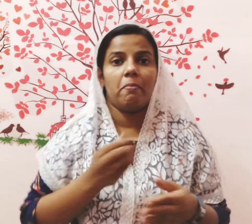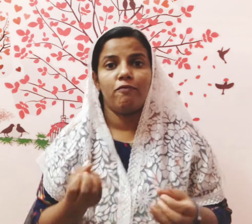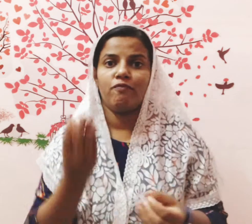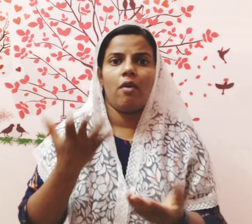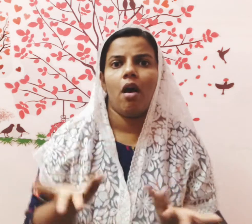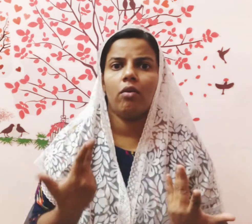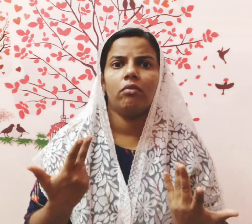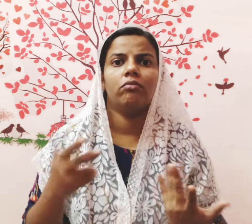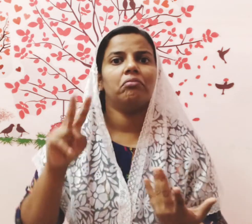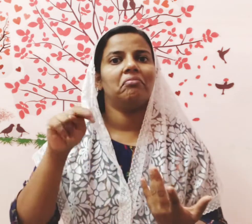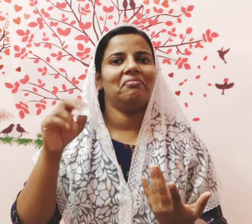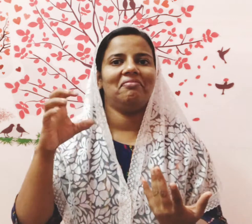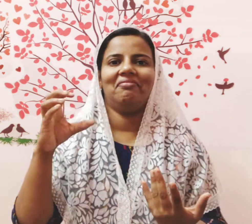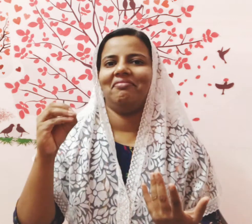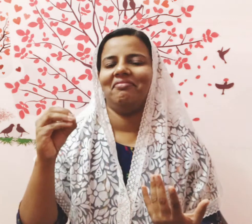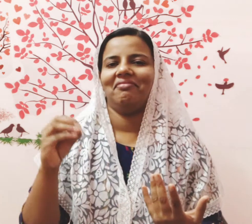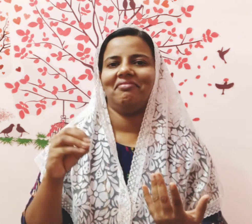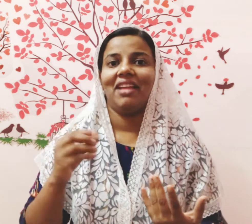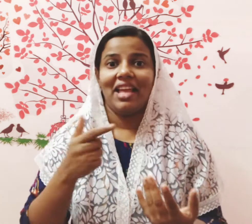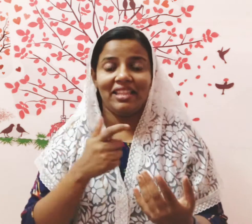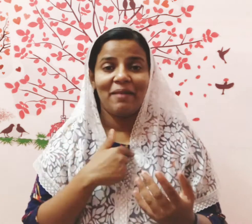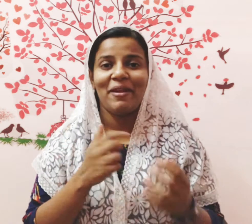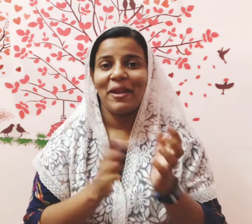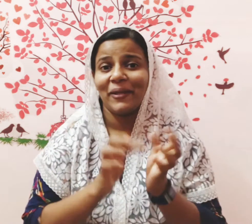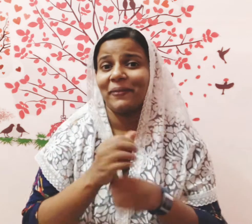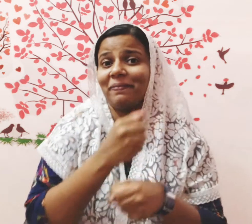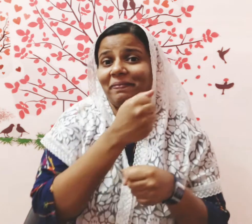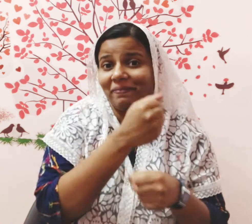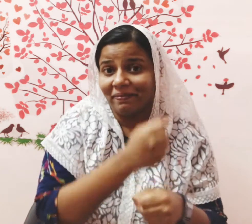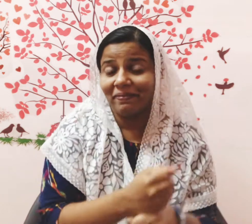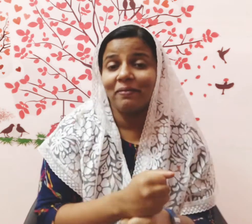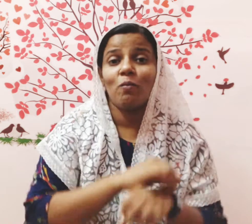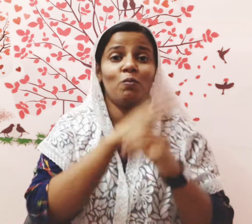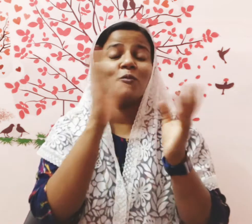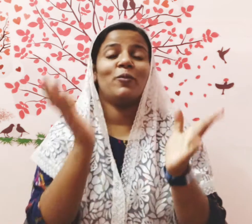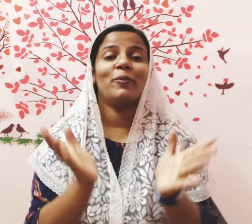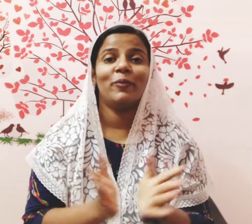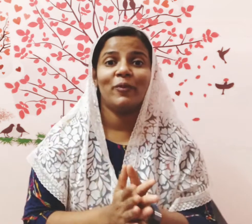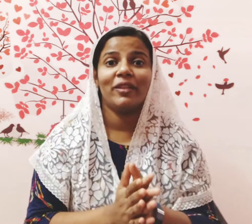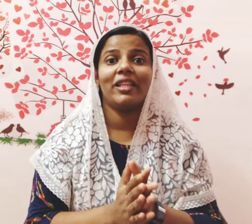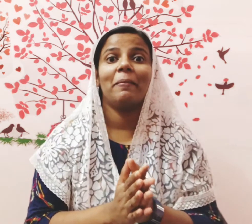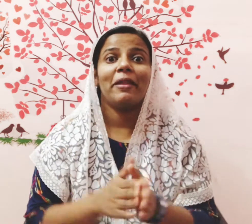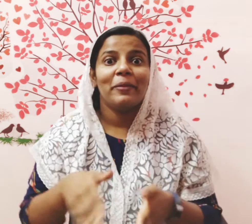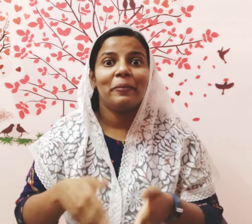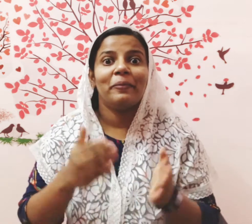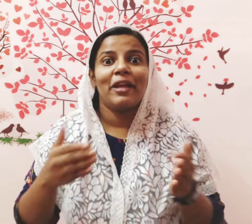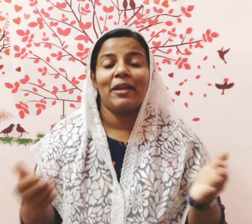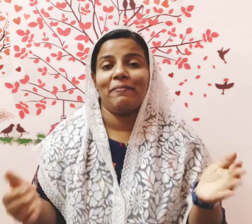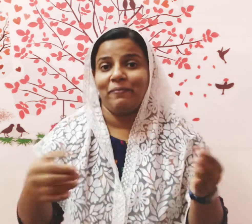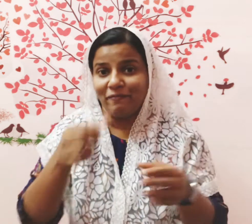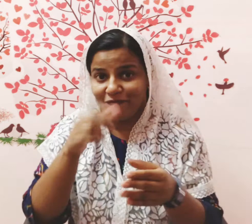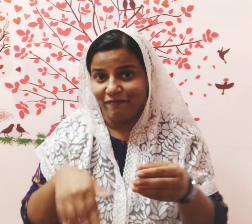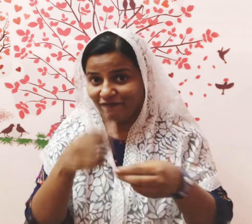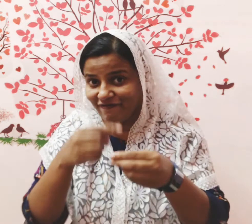കായ്ക്കട്ടെ എന്ന് വിചാരിച്ചാൽ പോയി. അതുകൊണ്ട് നമ്മുടെ ഡിപ്പെൻഡൻസി, അല്ലെങ്കിൽ നമ്മുടെ ആശ്രയം മുഴുവനും നമ്മുടെ വള്ളിയിലായിരിക്കണം. അതാരാ?